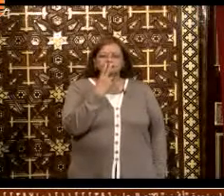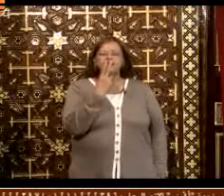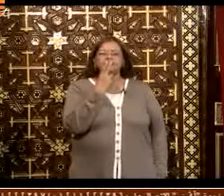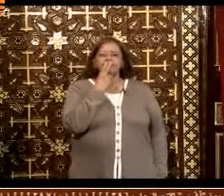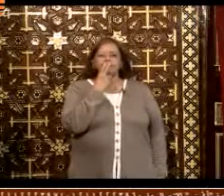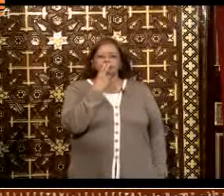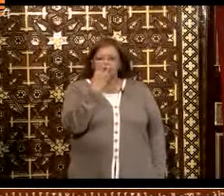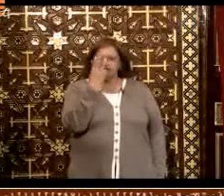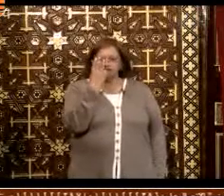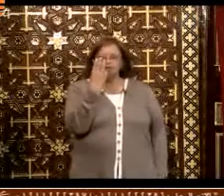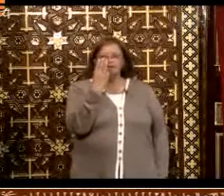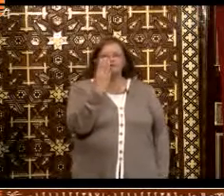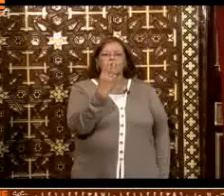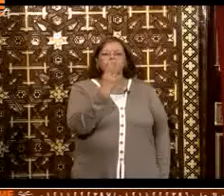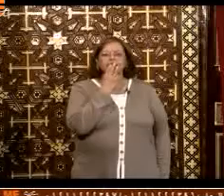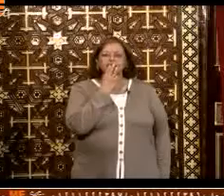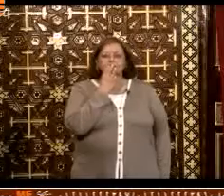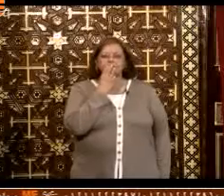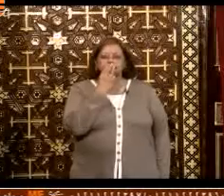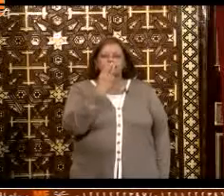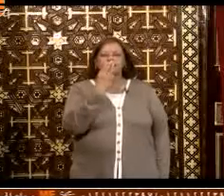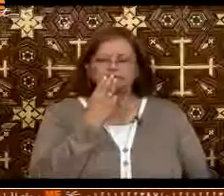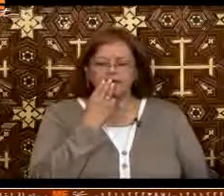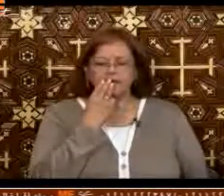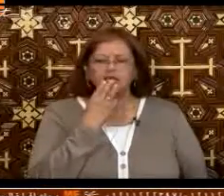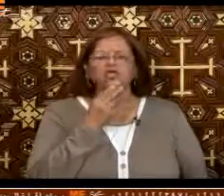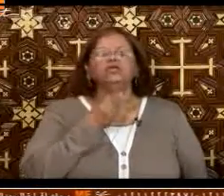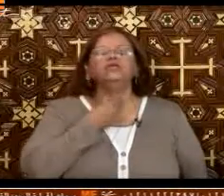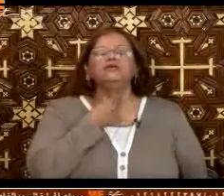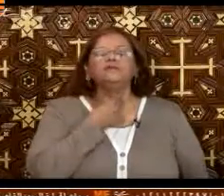ت س ثلاث نقط س س جيم